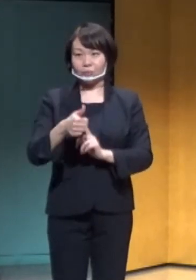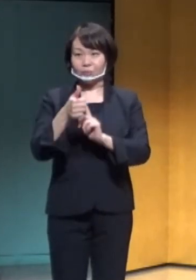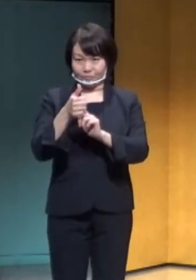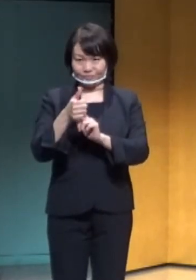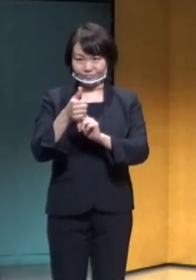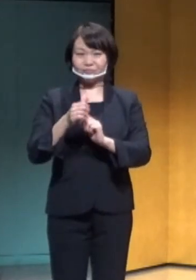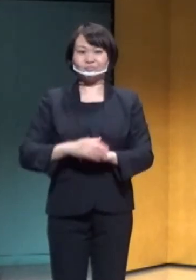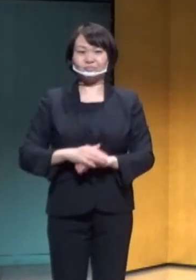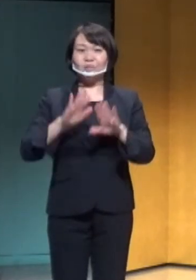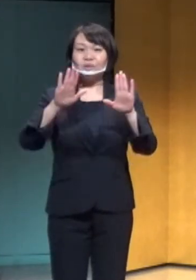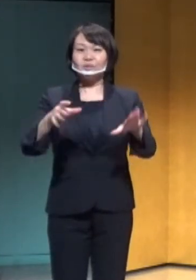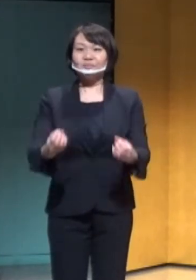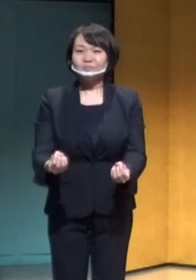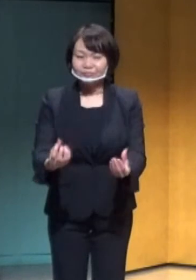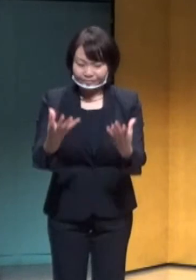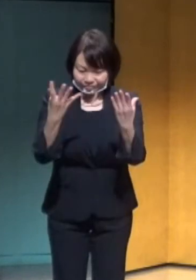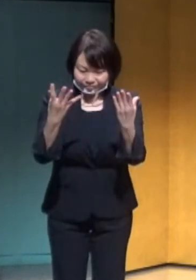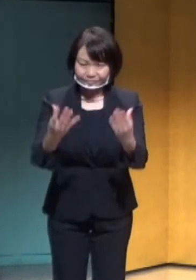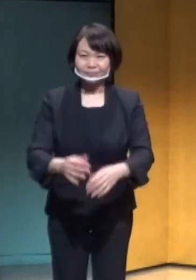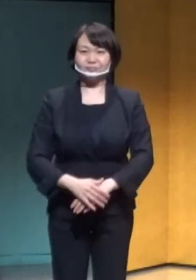誠におめでとうございます。